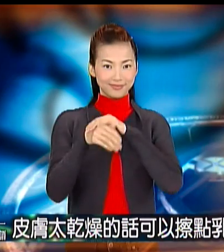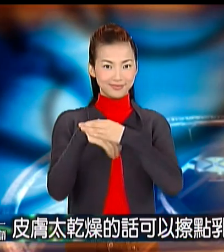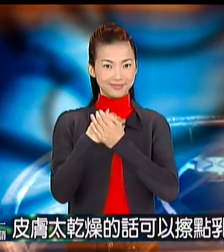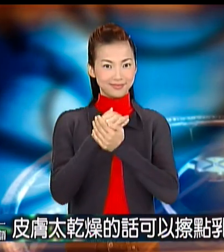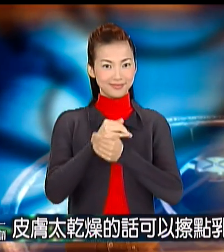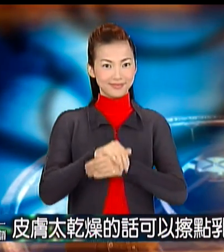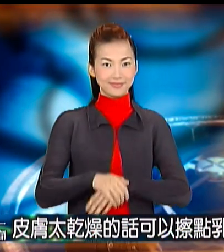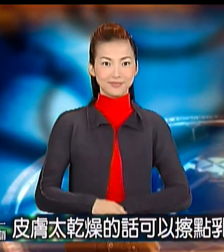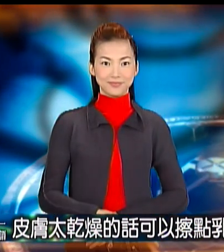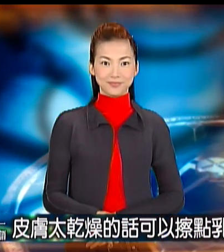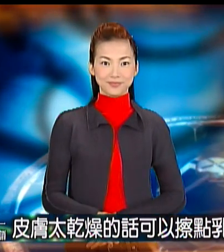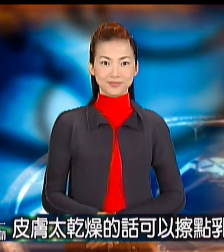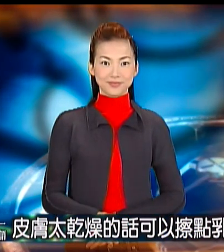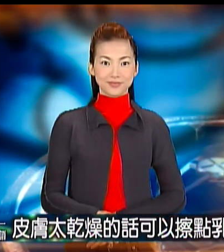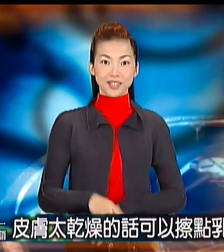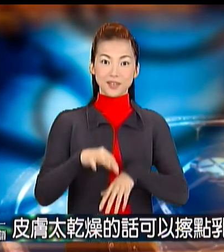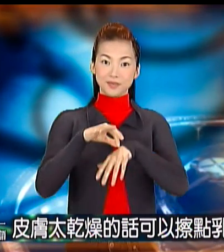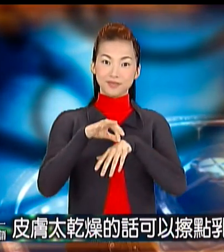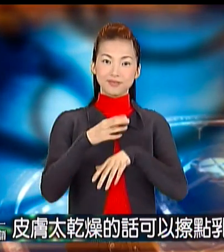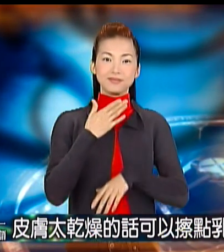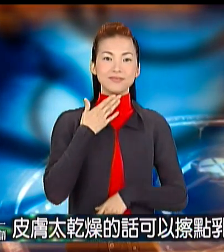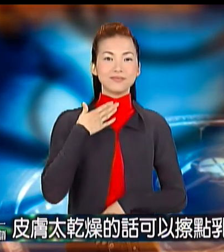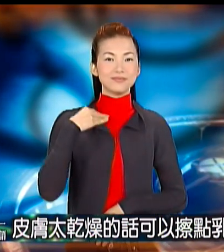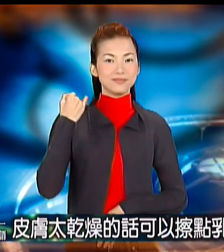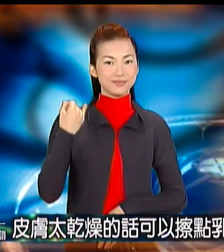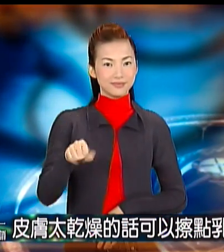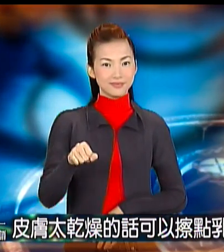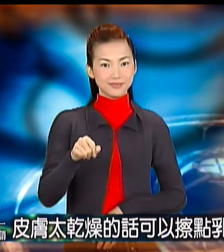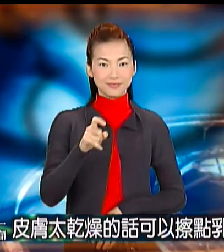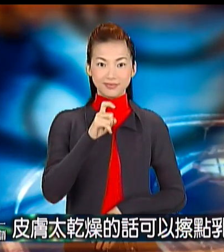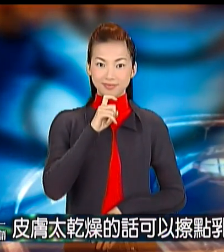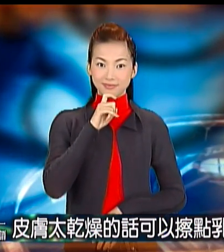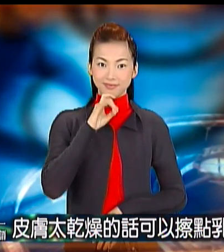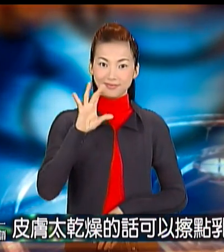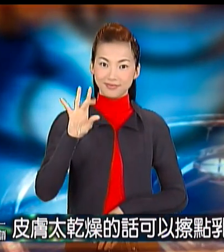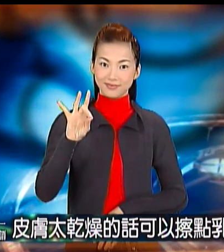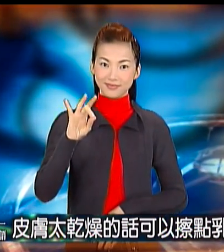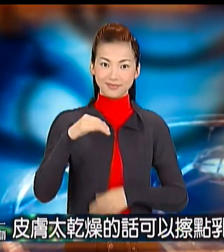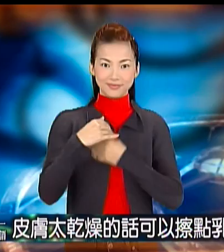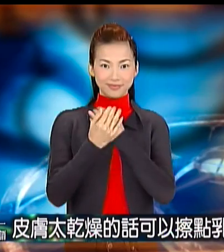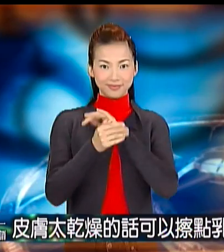皮肤太干燥的话，可以擦点乳液。